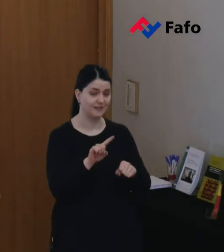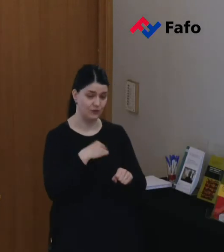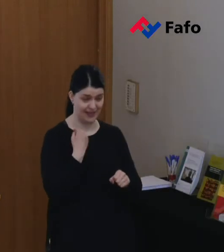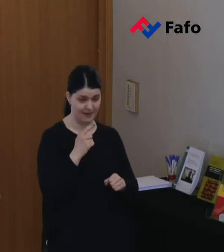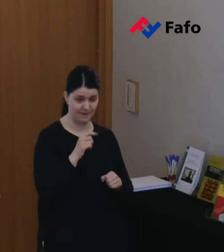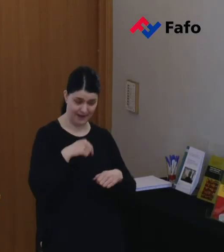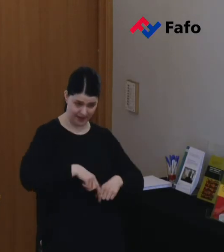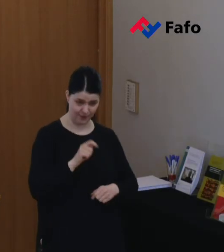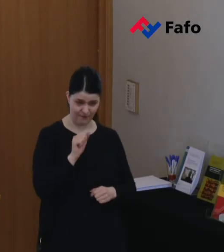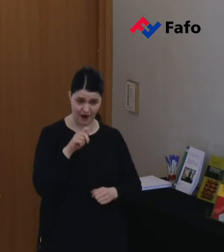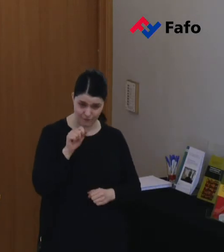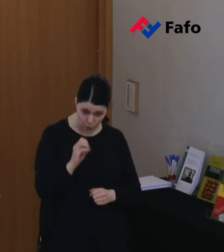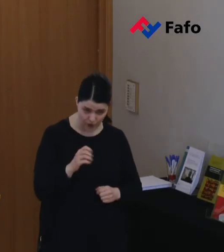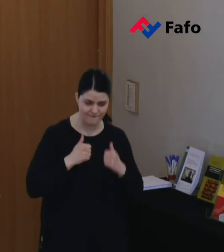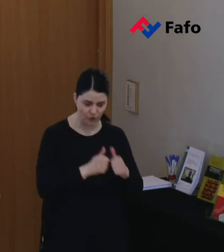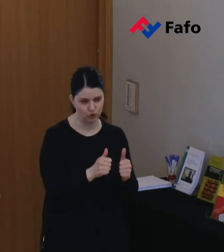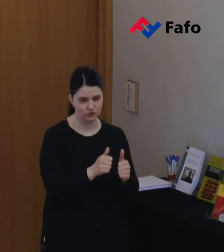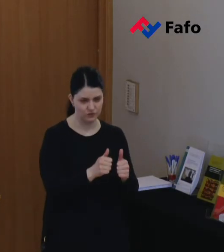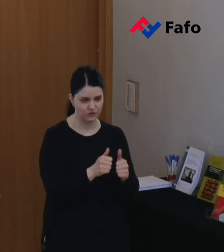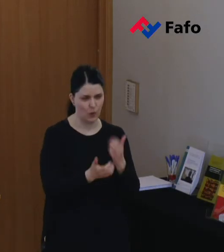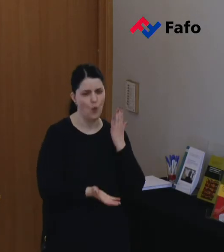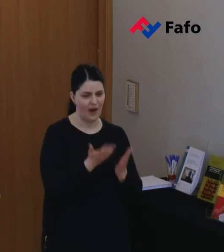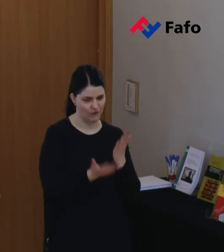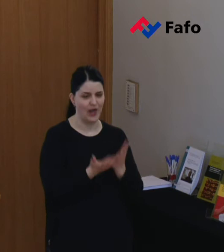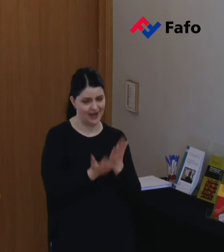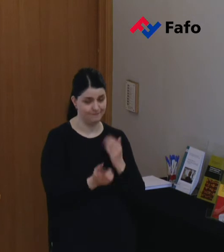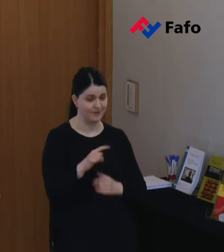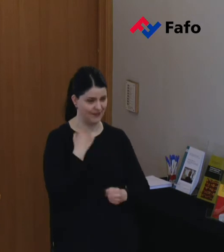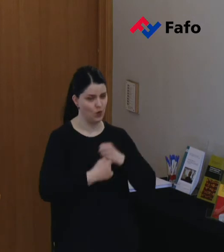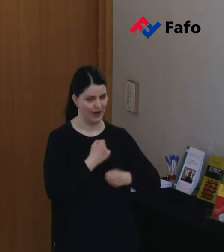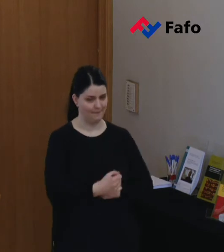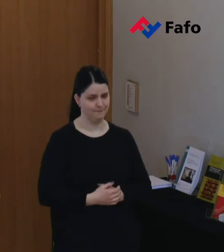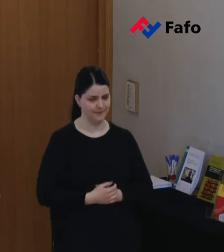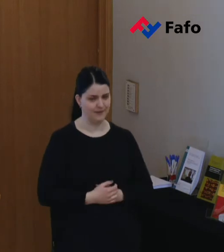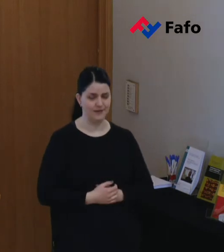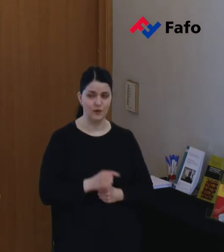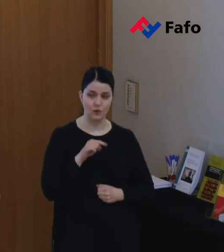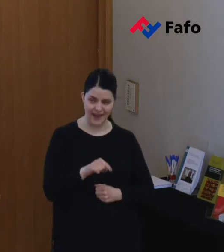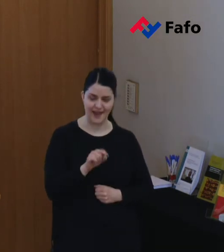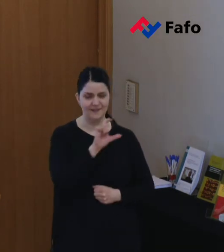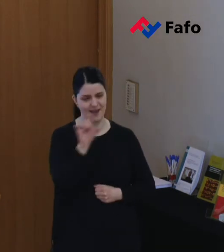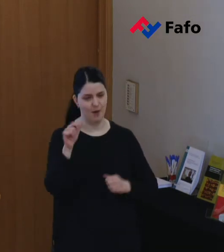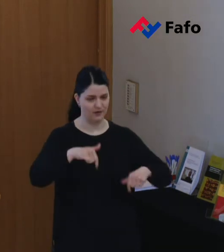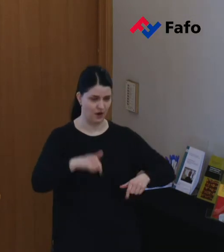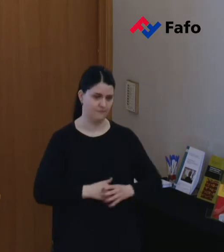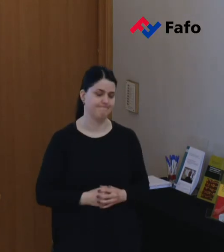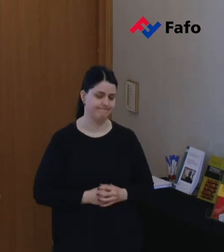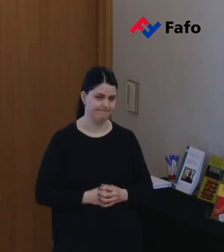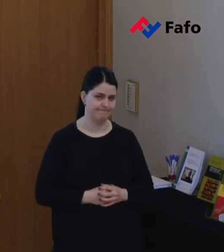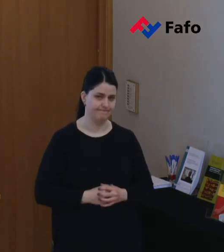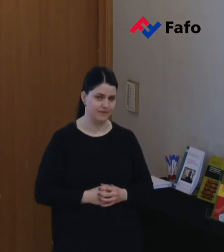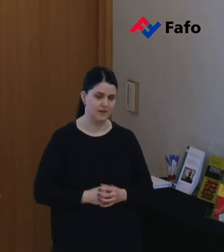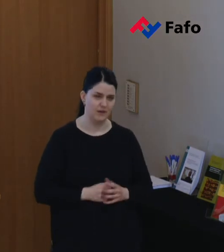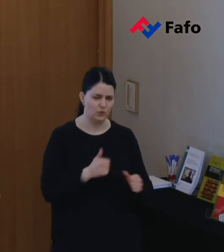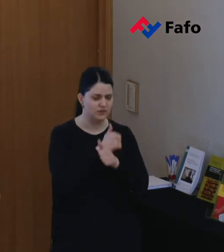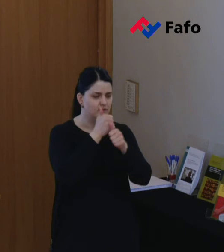FAFO har jobbet med å følge og å evaluere, og det er det vi skal høre om i dag. Og at det er et